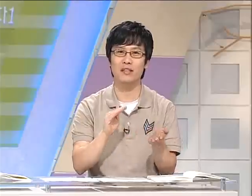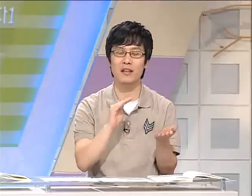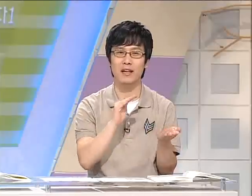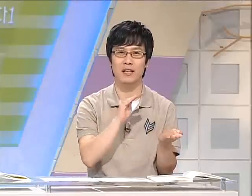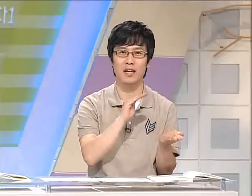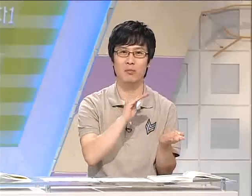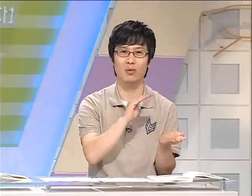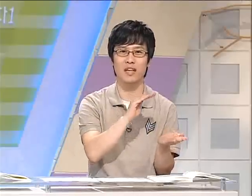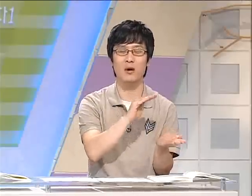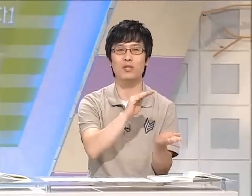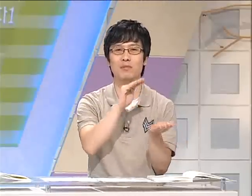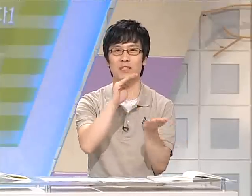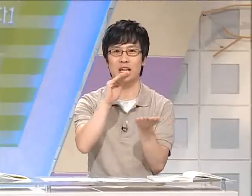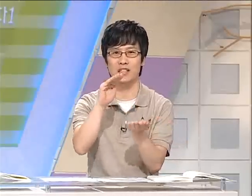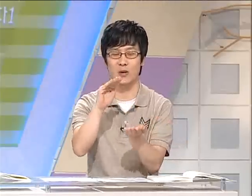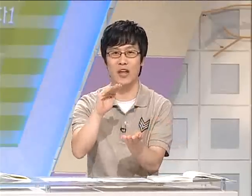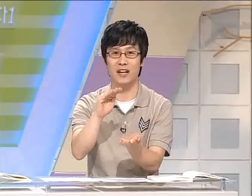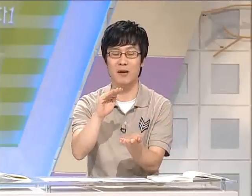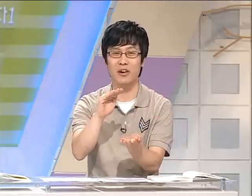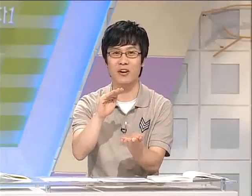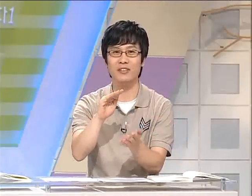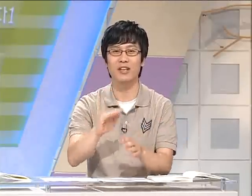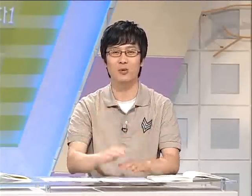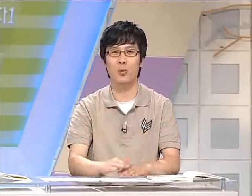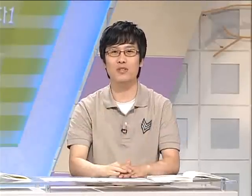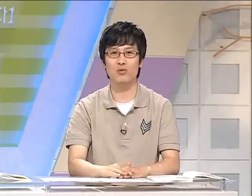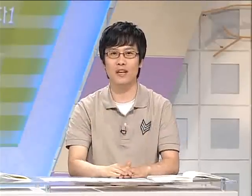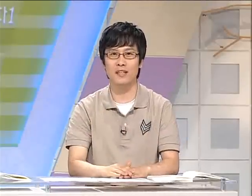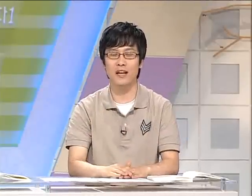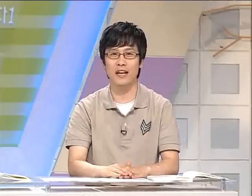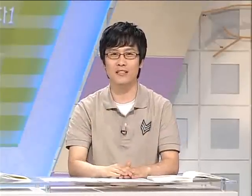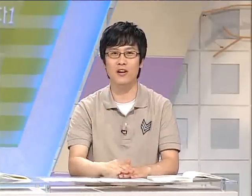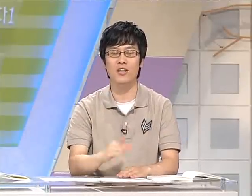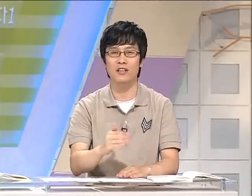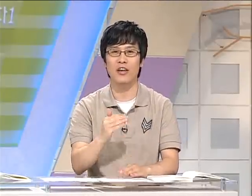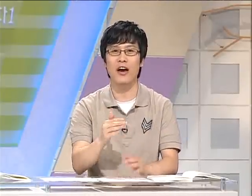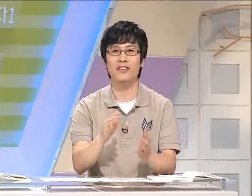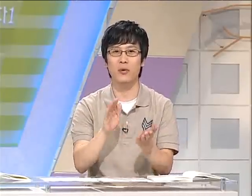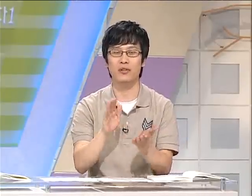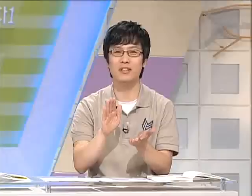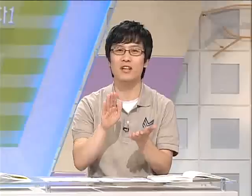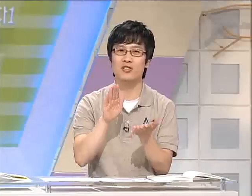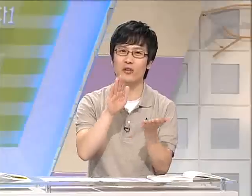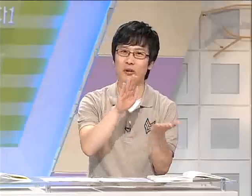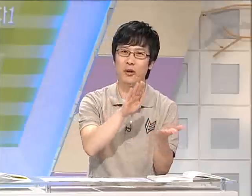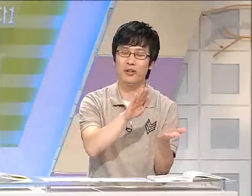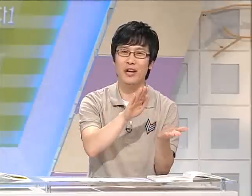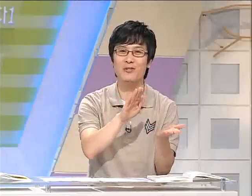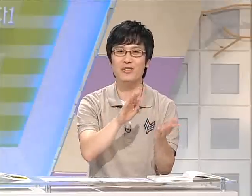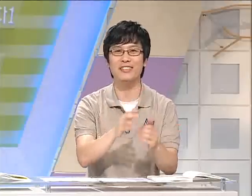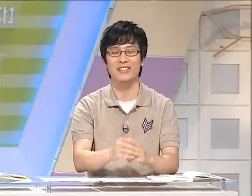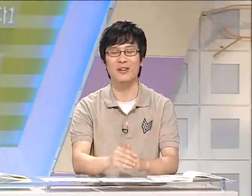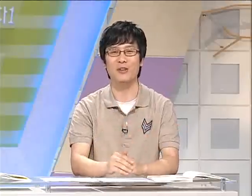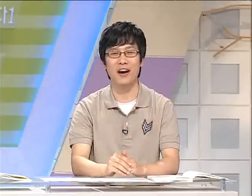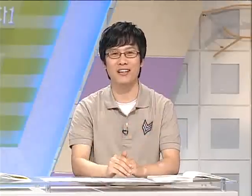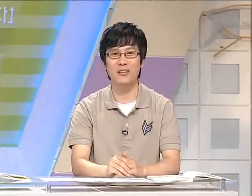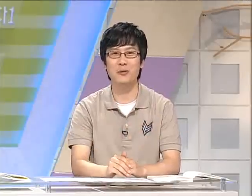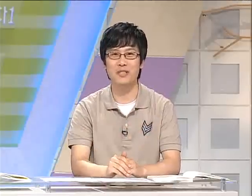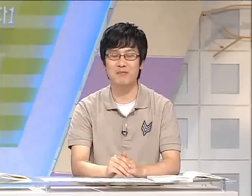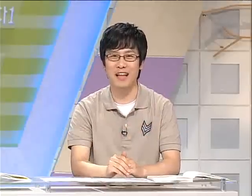센터에다가 본인이 하고 싶은 이야기를 전달을 하면 통신중개 센터에서 의뢰한 내용을 전화로 연결해주는 그런 역할을 하는 곳입니다.